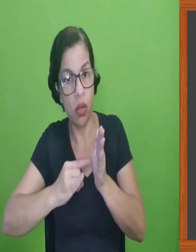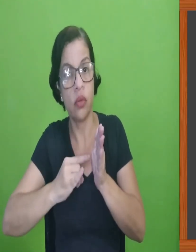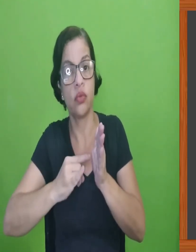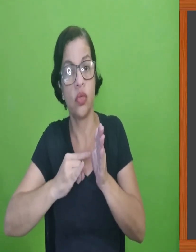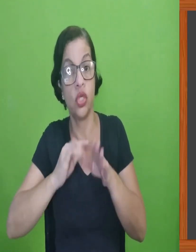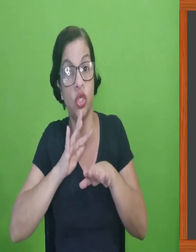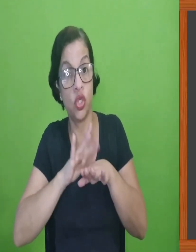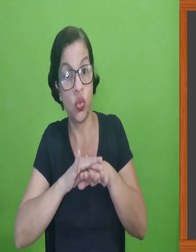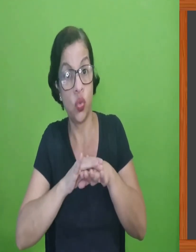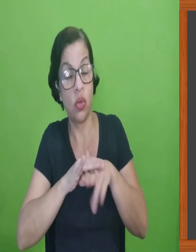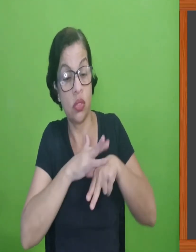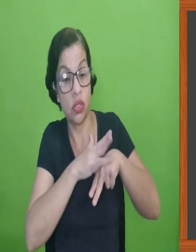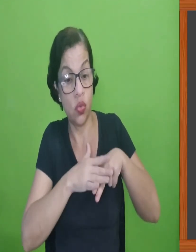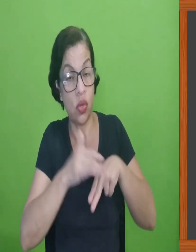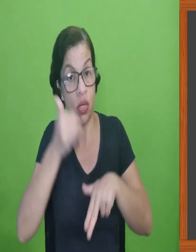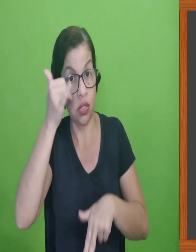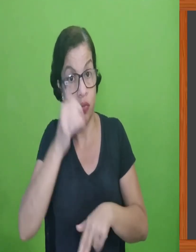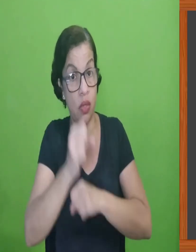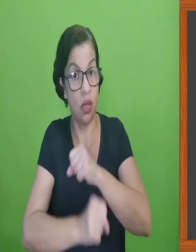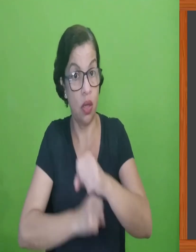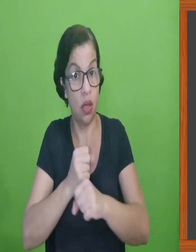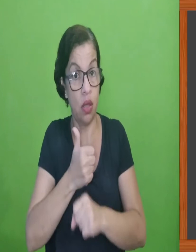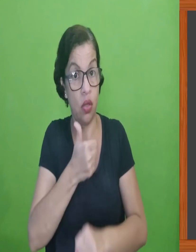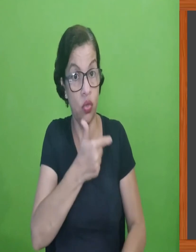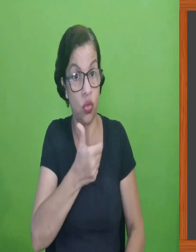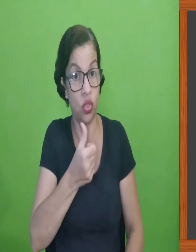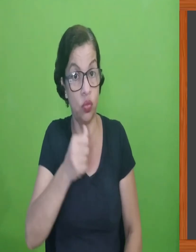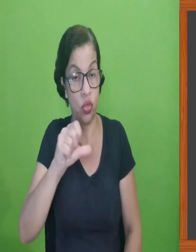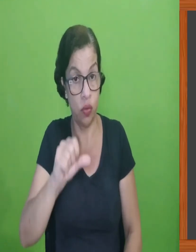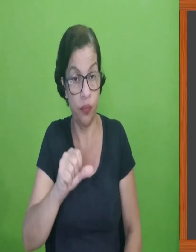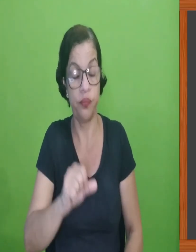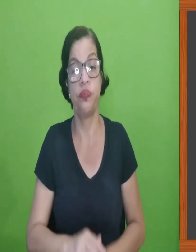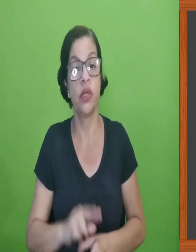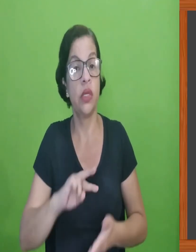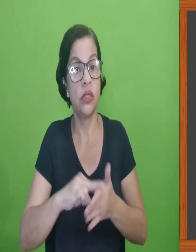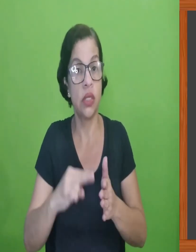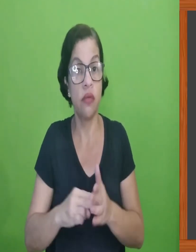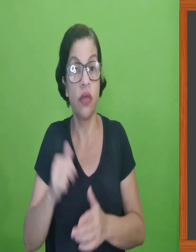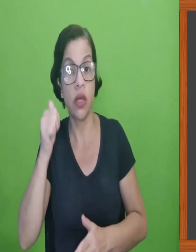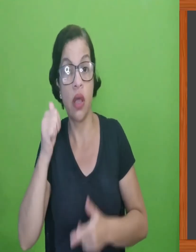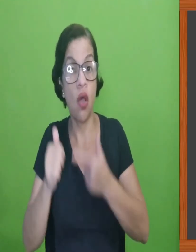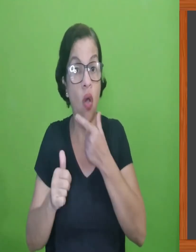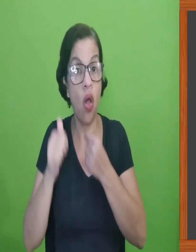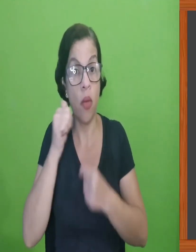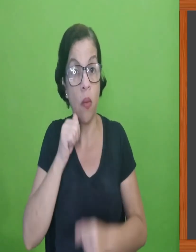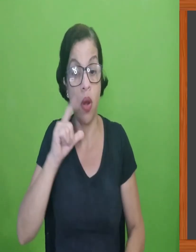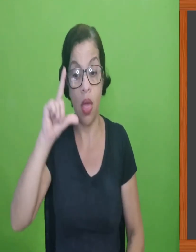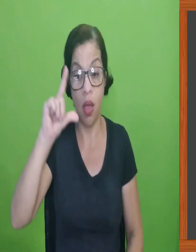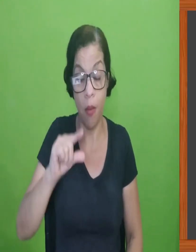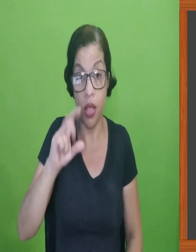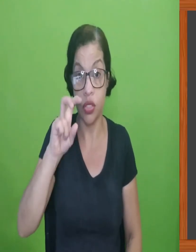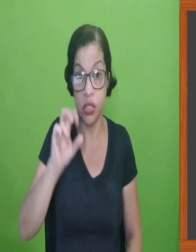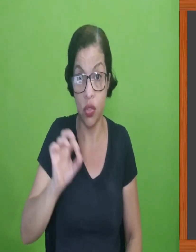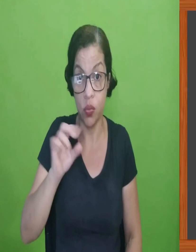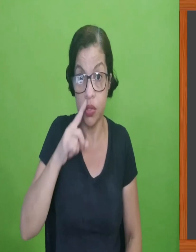de 2019. Assim, homens e mulheres com score de risco global abaixo de